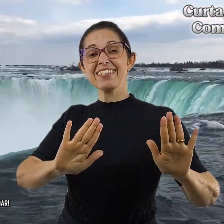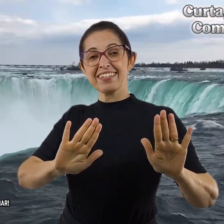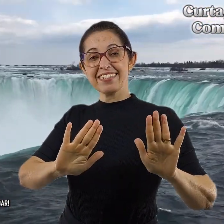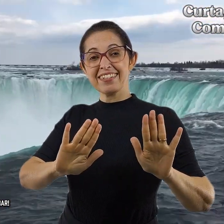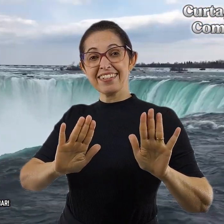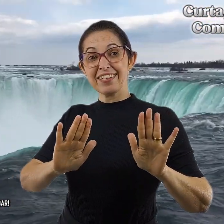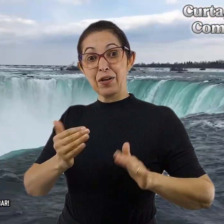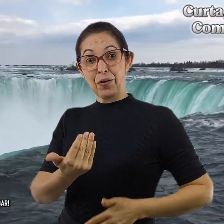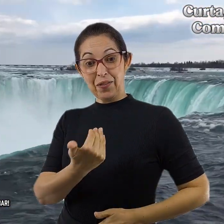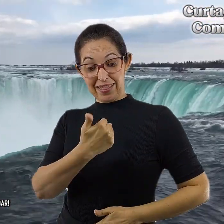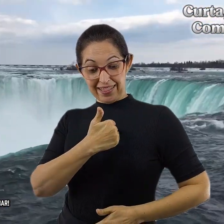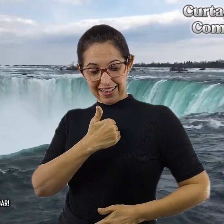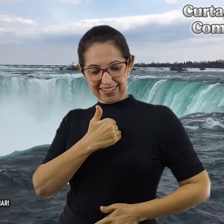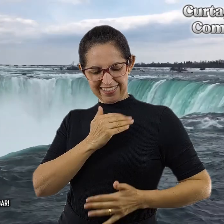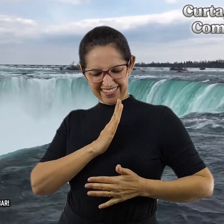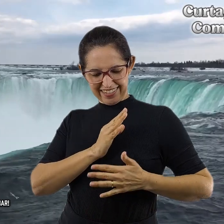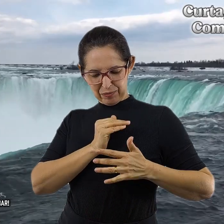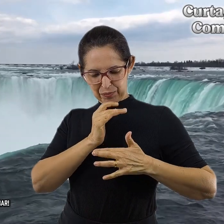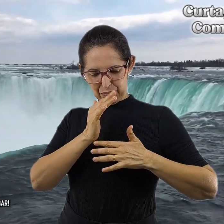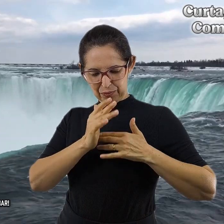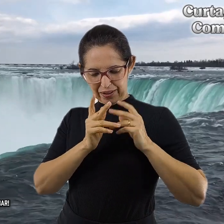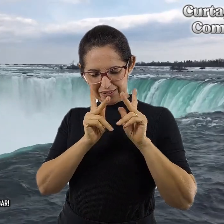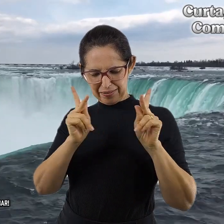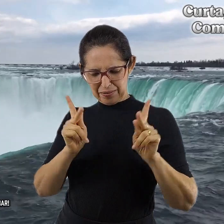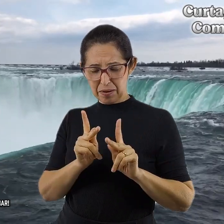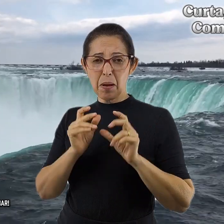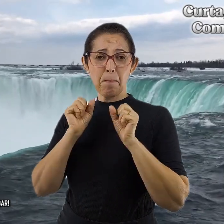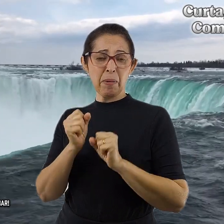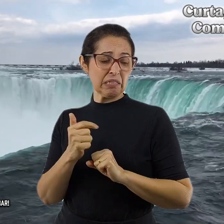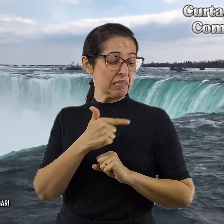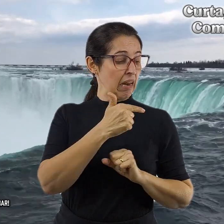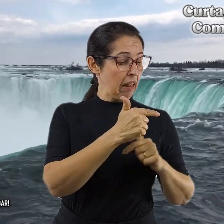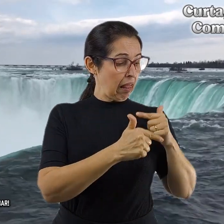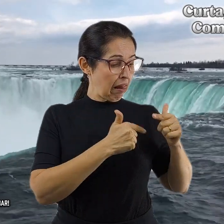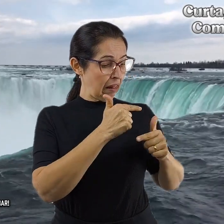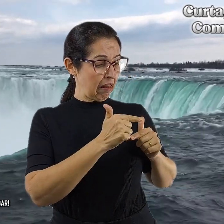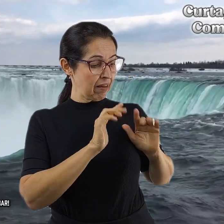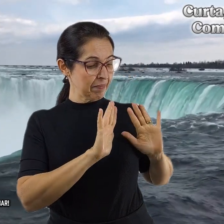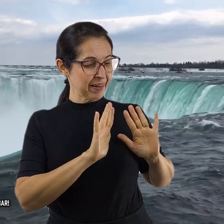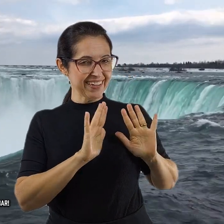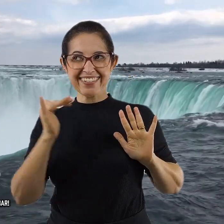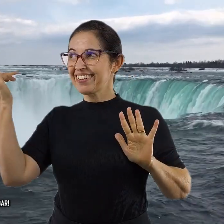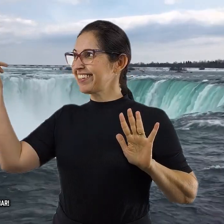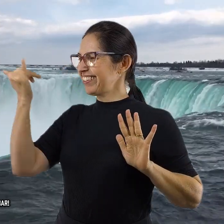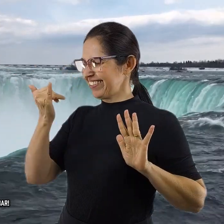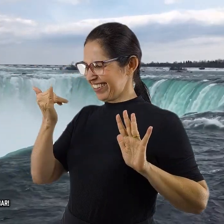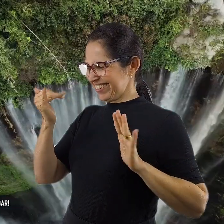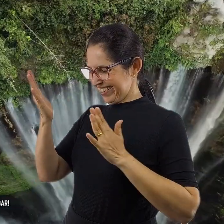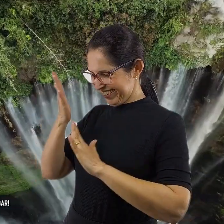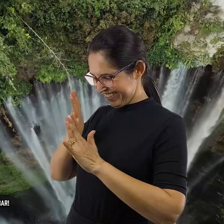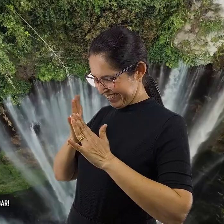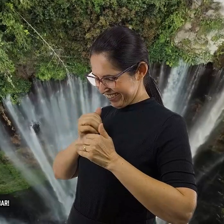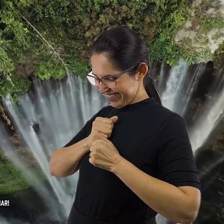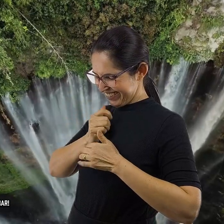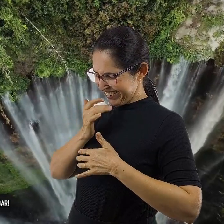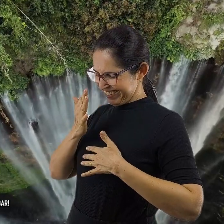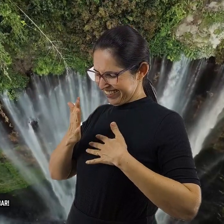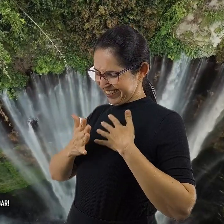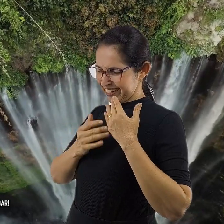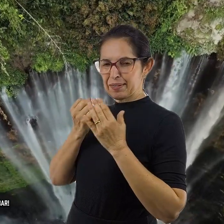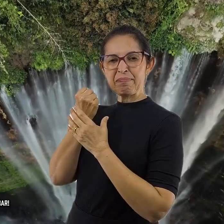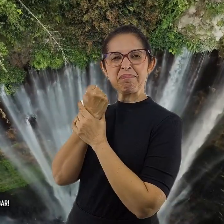a paz enche o seu coração. Você pode estar na maior tempestade, mas a voz do Senhor nos enche